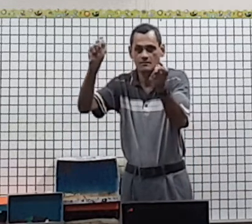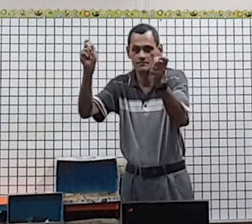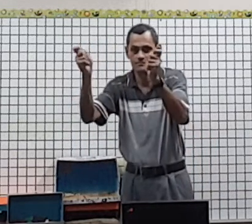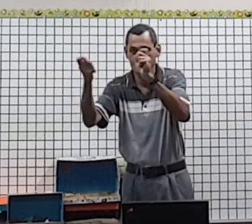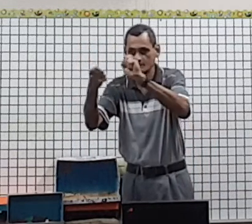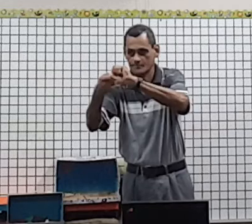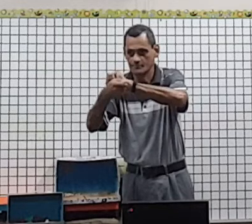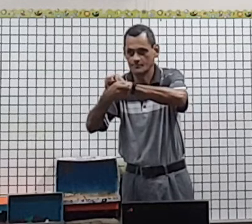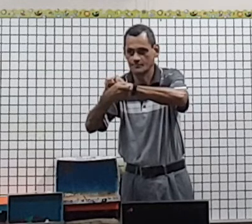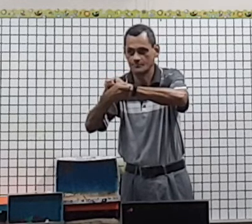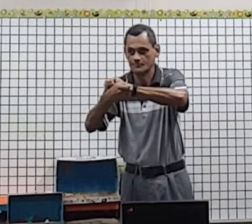Cambiar.